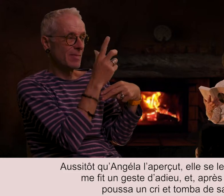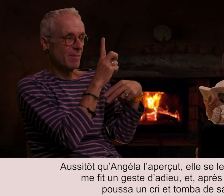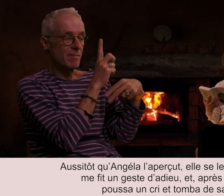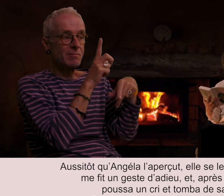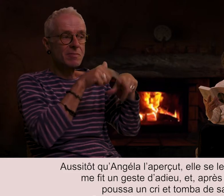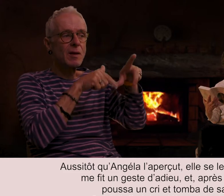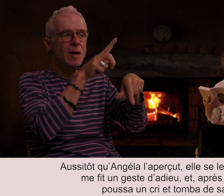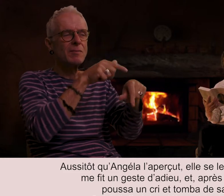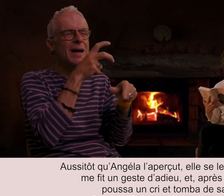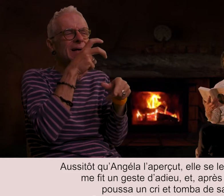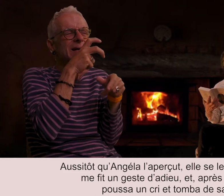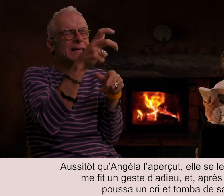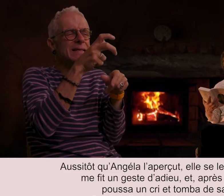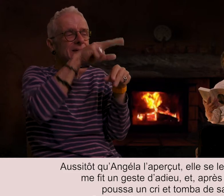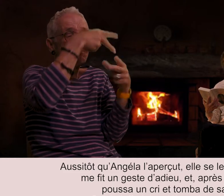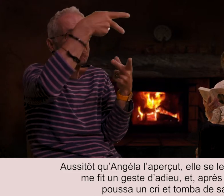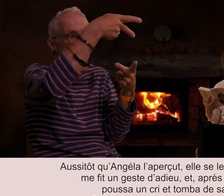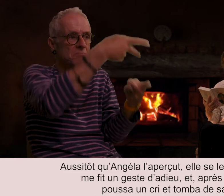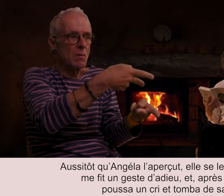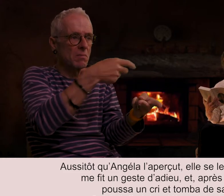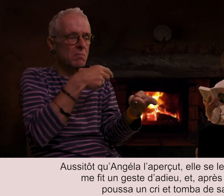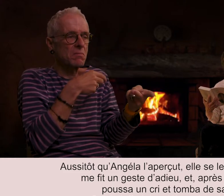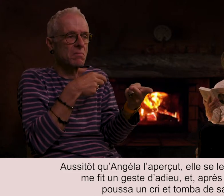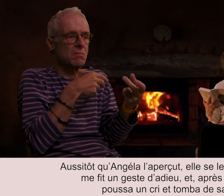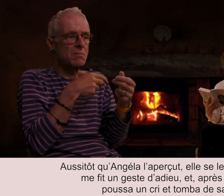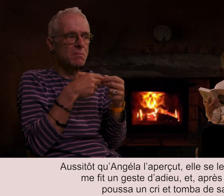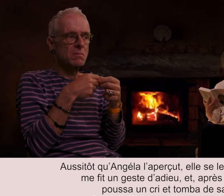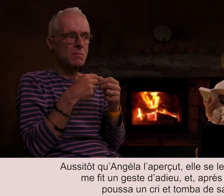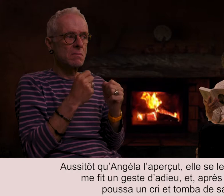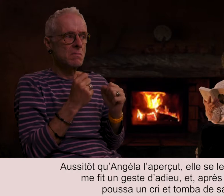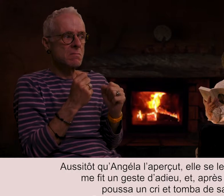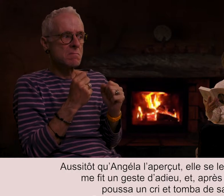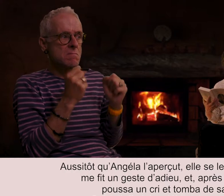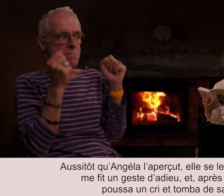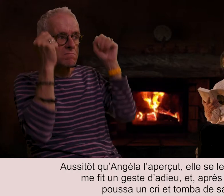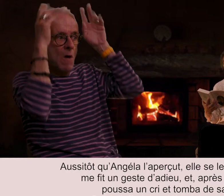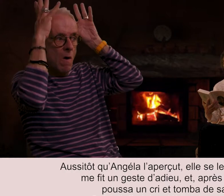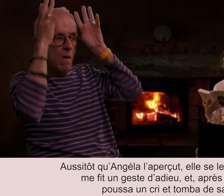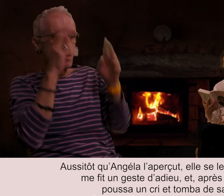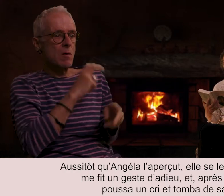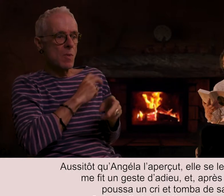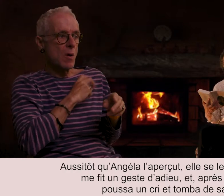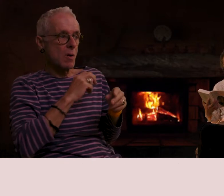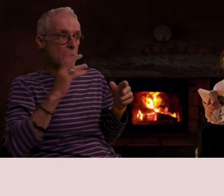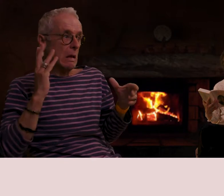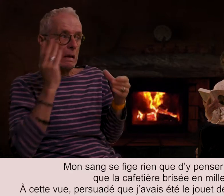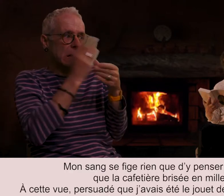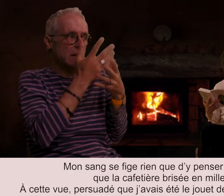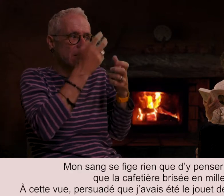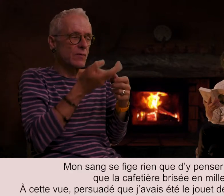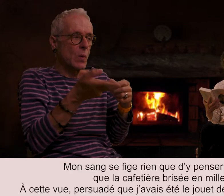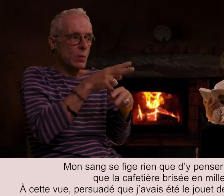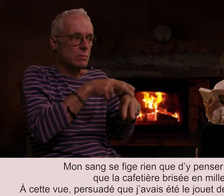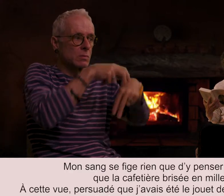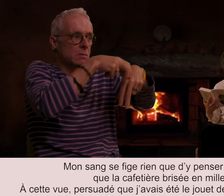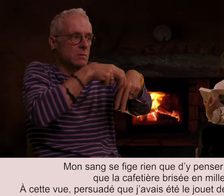poussa un cri et tomba de sa hauteur saisie d'effroi je m'élançai pour la relever mon